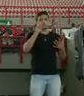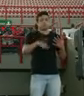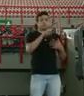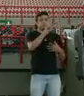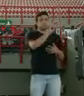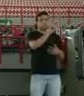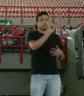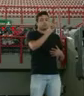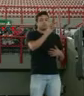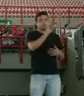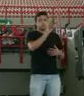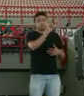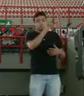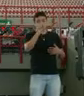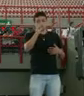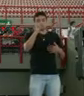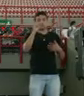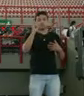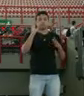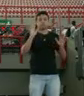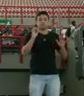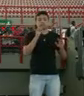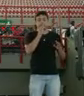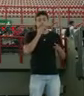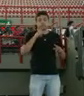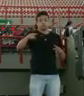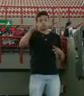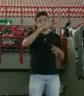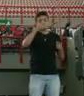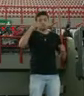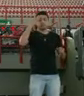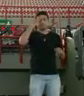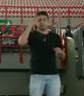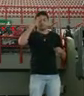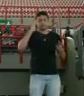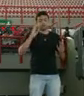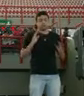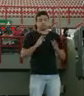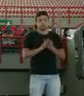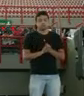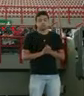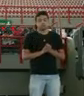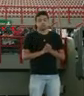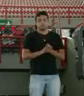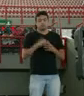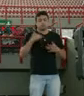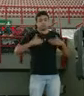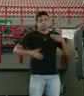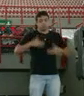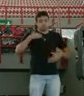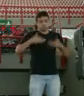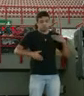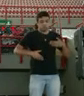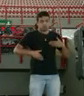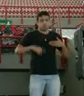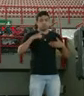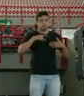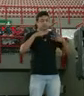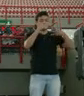glândulas endócrinas? Primeira coisa que você tem que entender. O seu corpo, ele tem